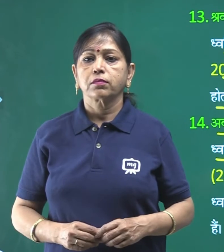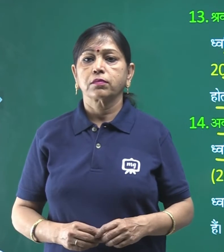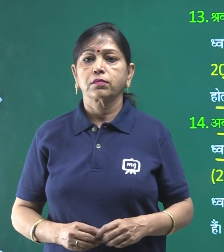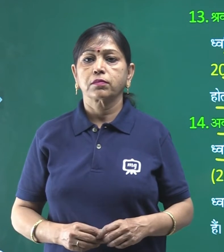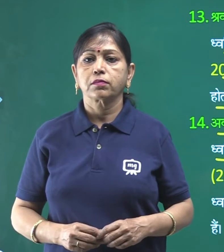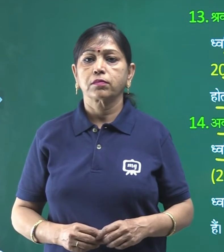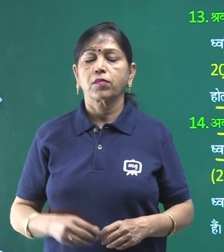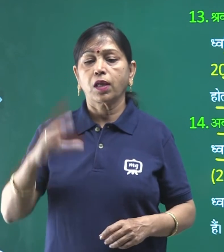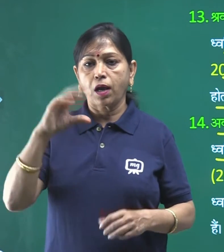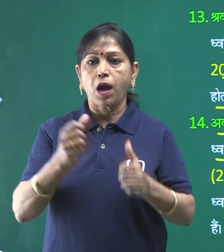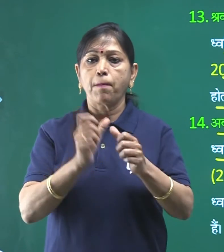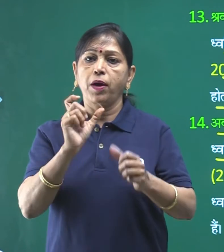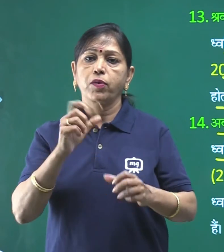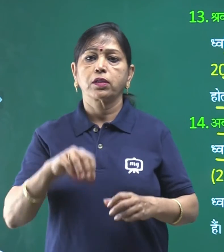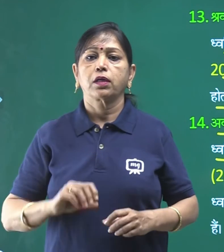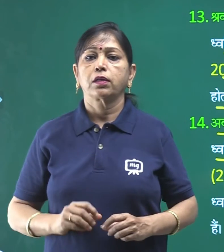कम आवृत्ति की